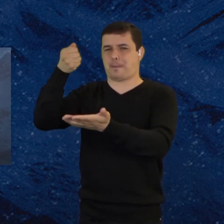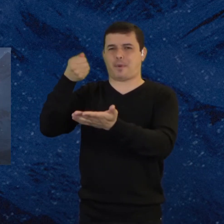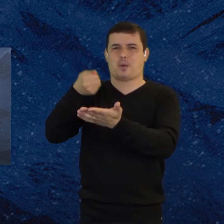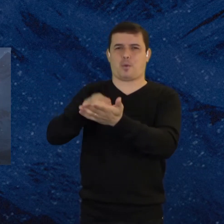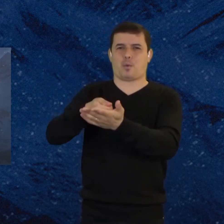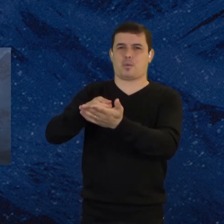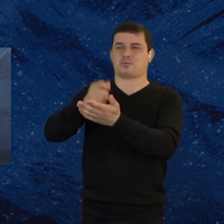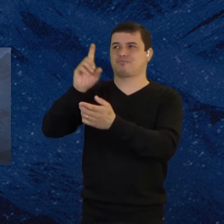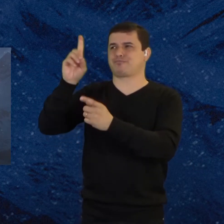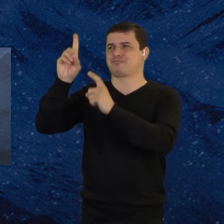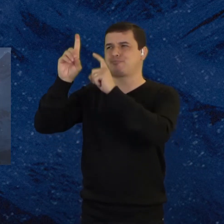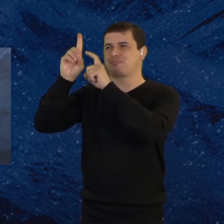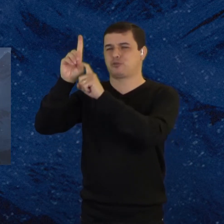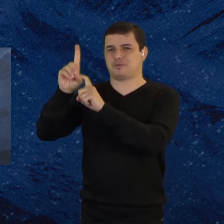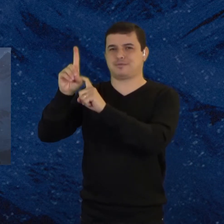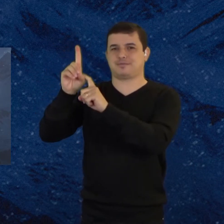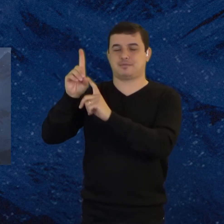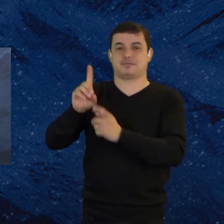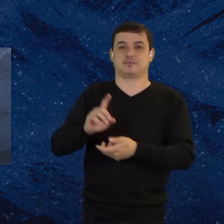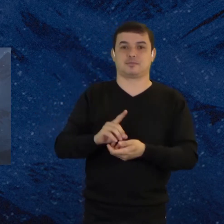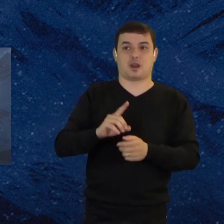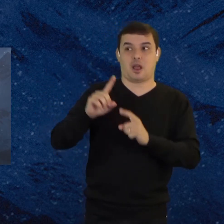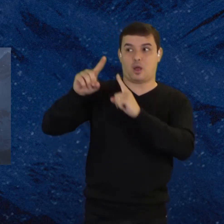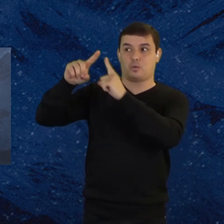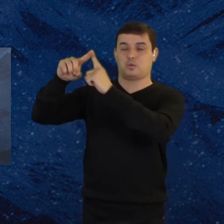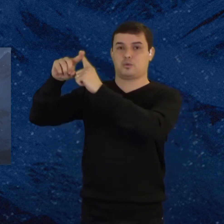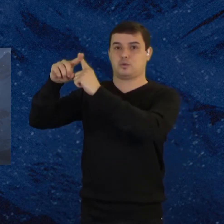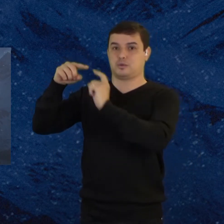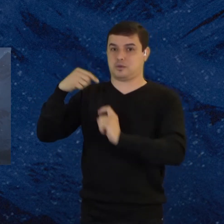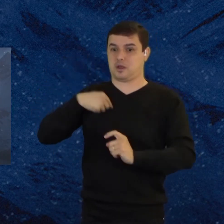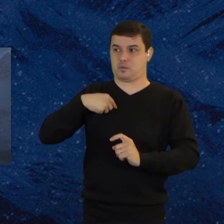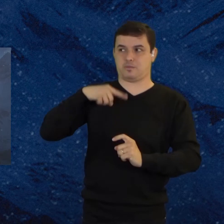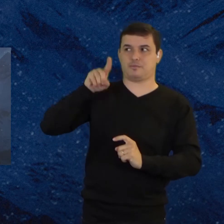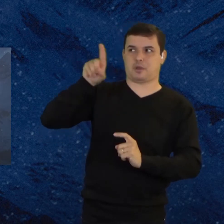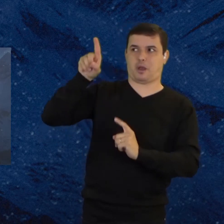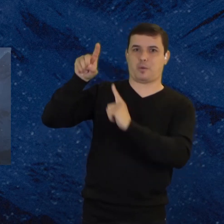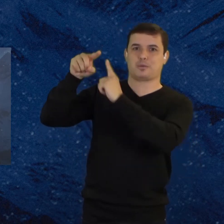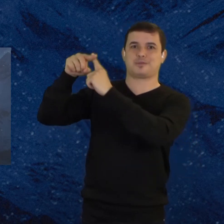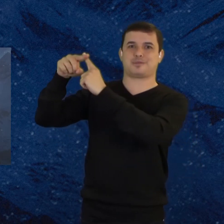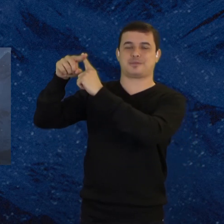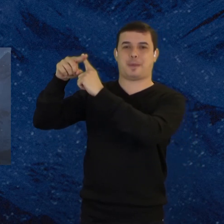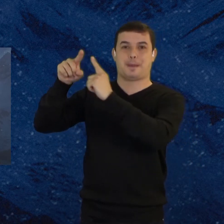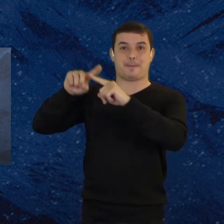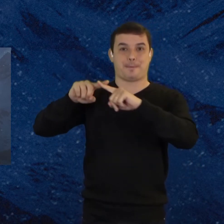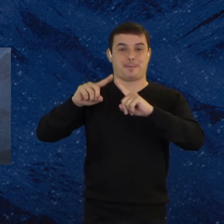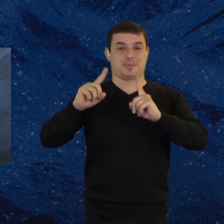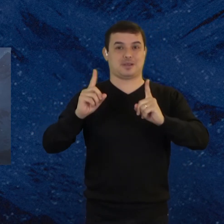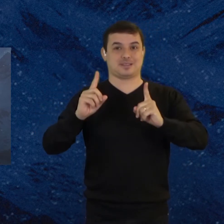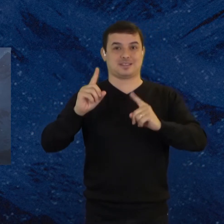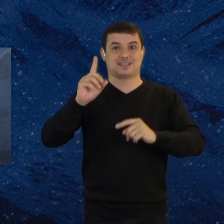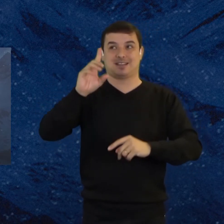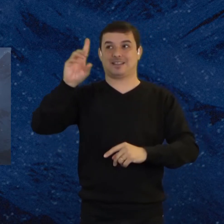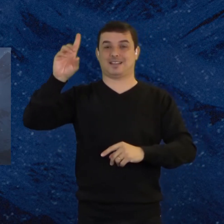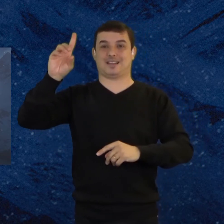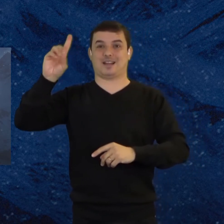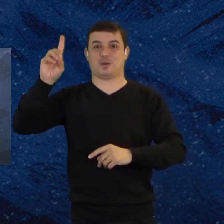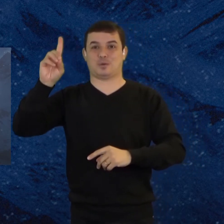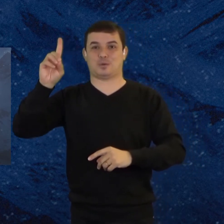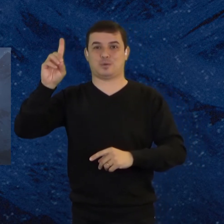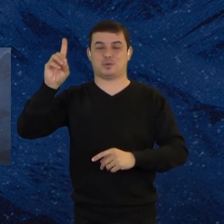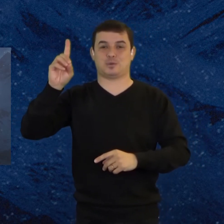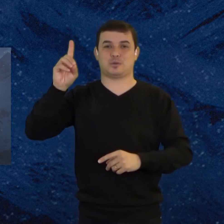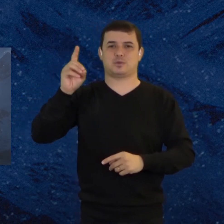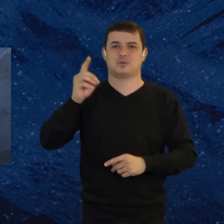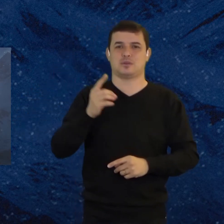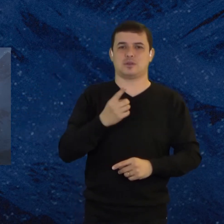dívida. Na cruz, quem devia ter morrido ali era eu e você. Quem devia ter derramado o sangue era